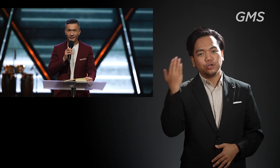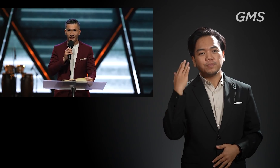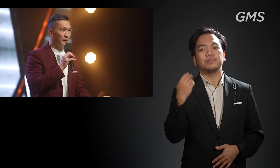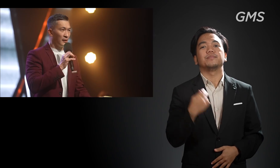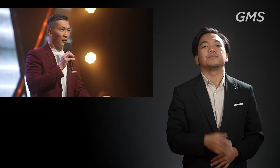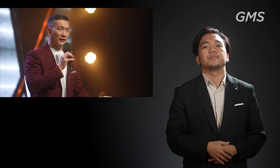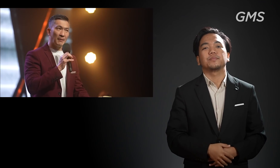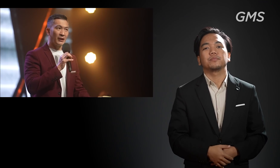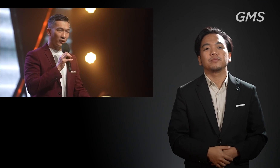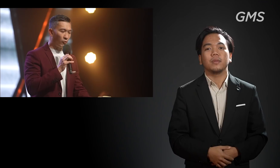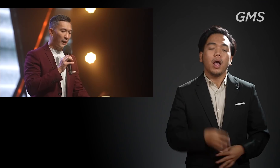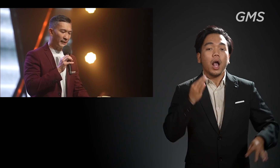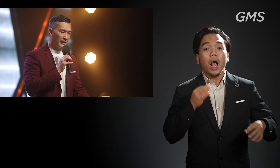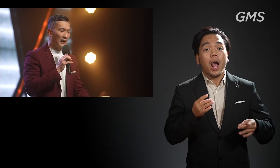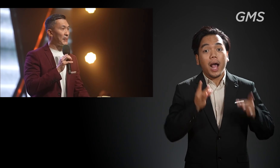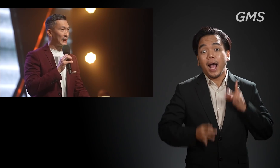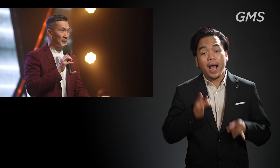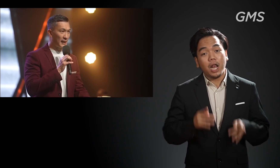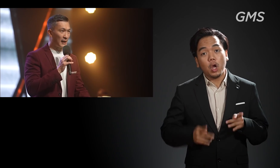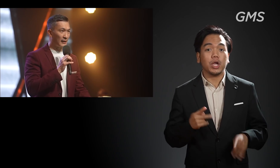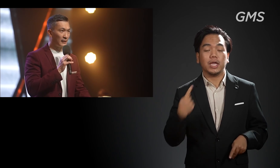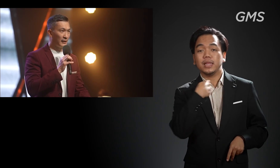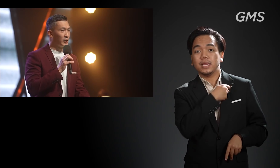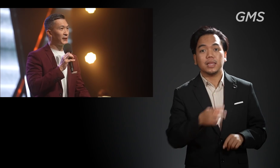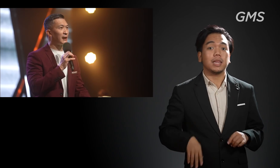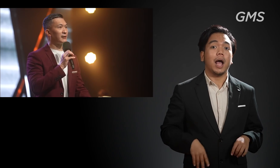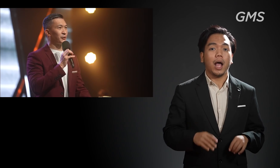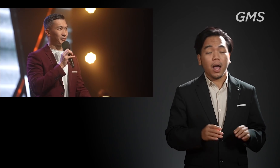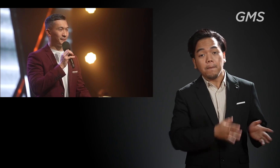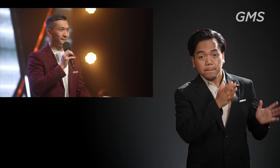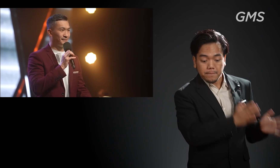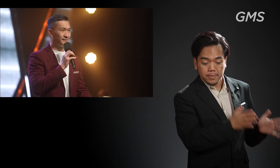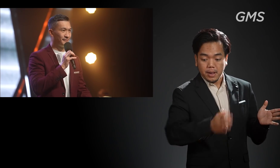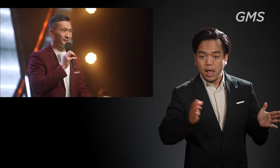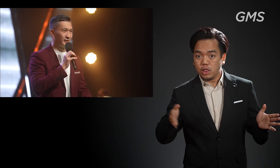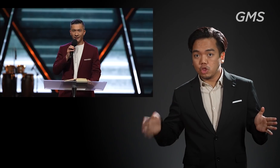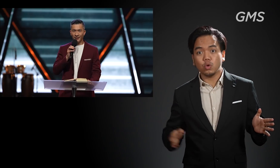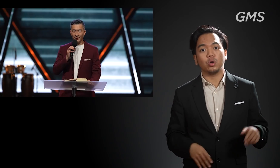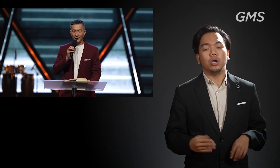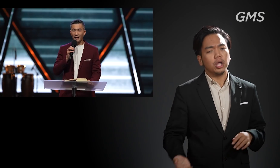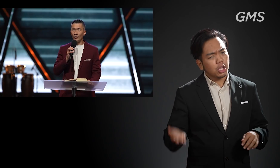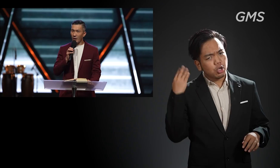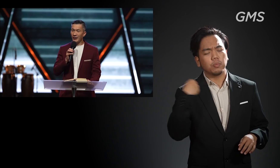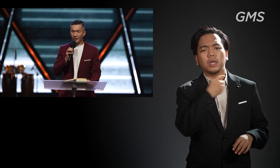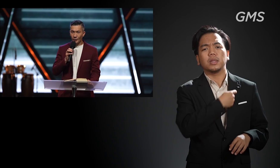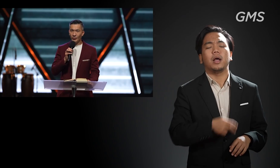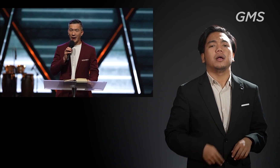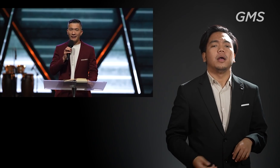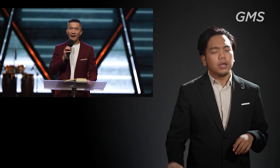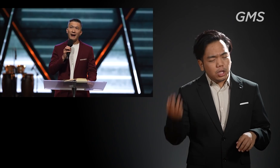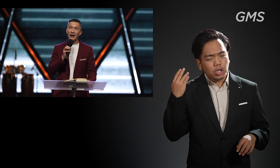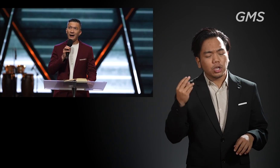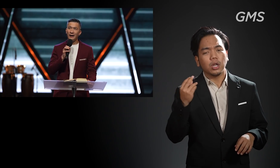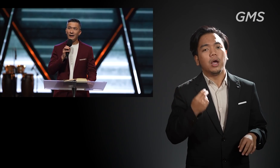kita. Kalau kita mengatur keuangan kita dengan baik dan benar, hidup kita akan teratur. Karena uang